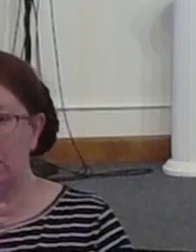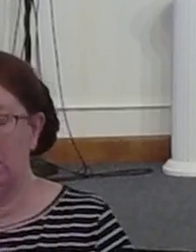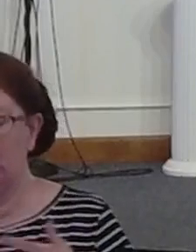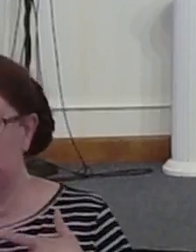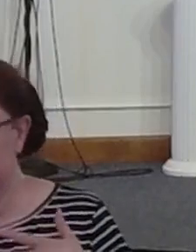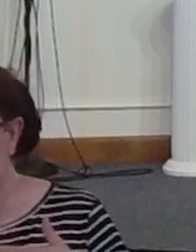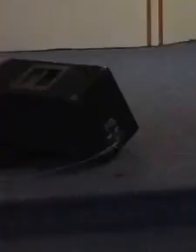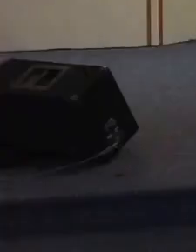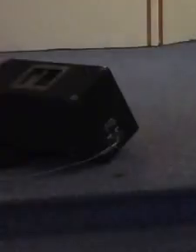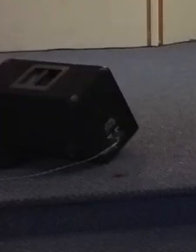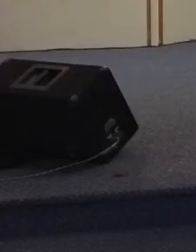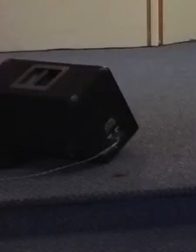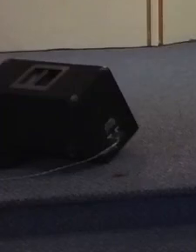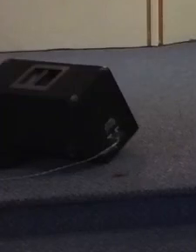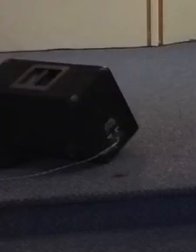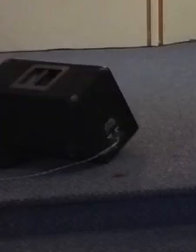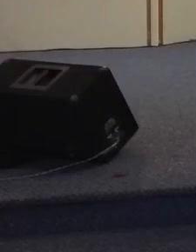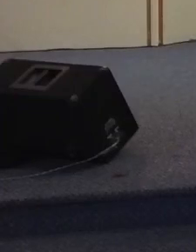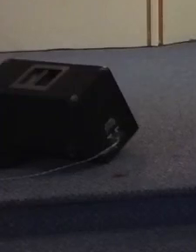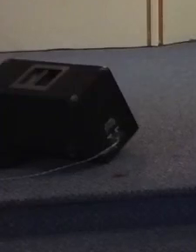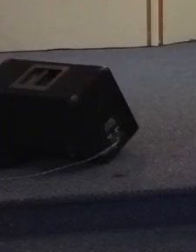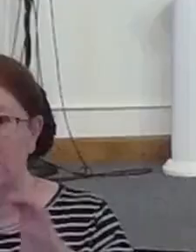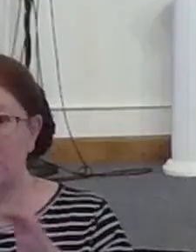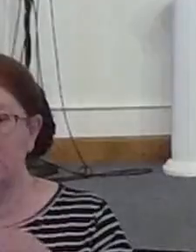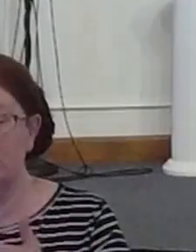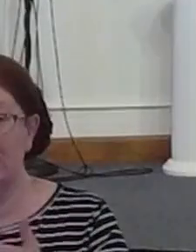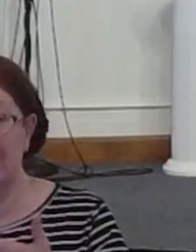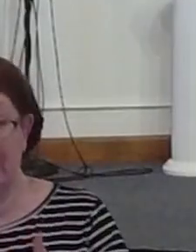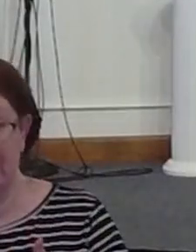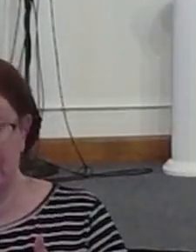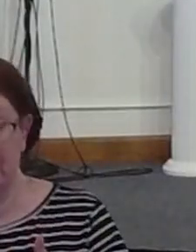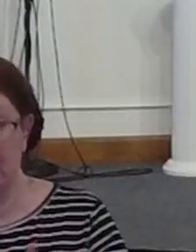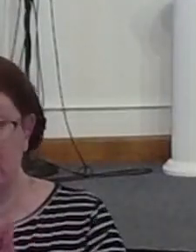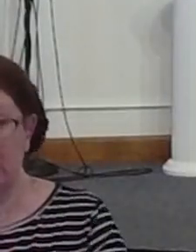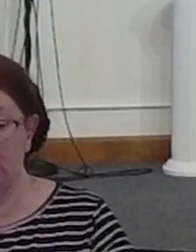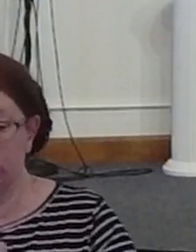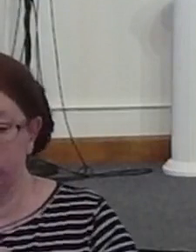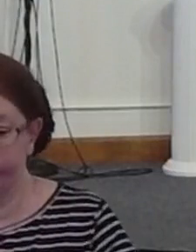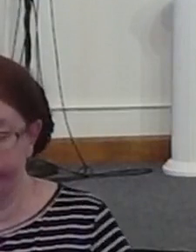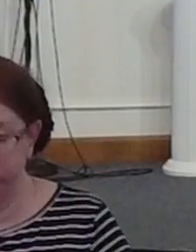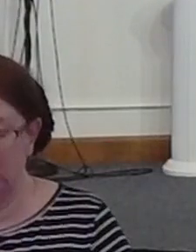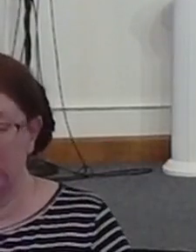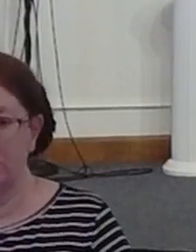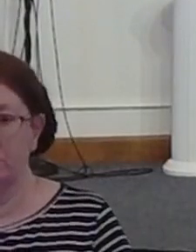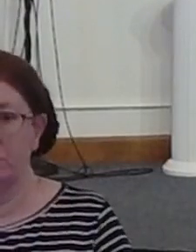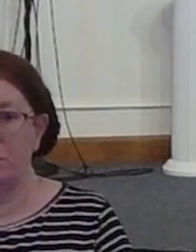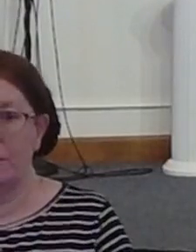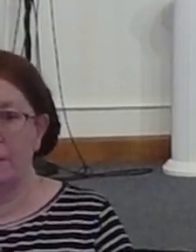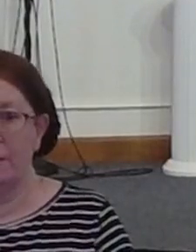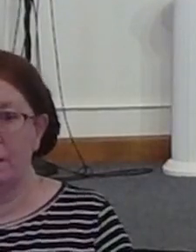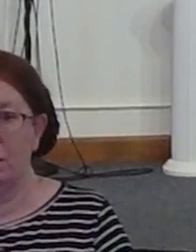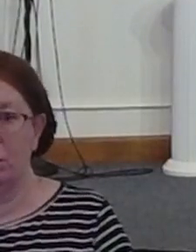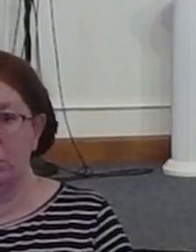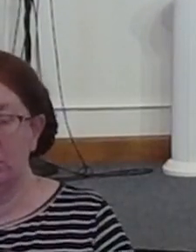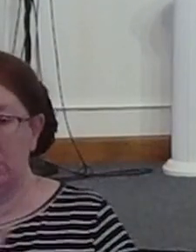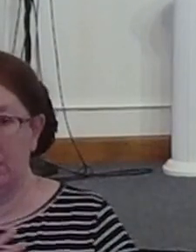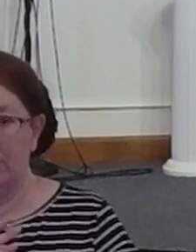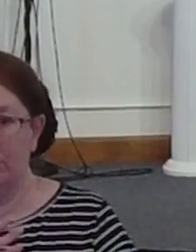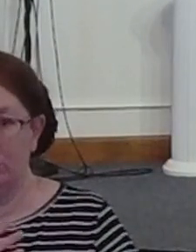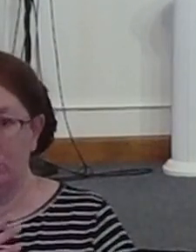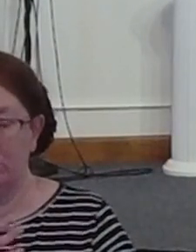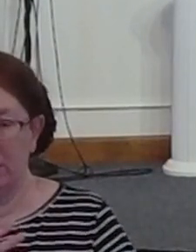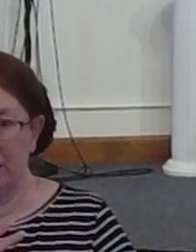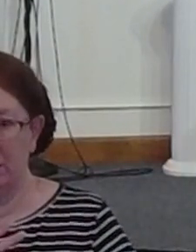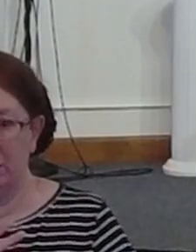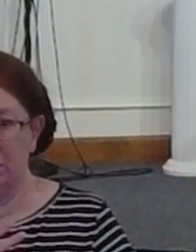y nosotros corremos y nos preocupamos y nos asustamos. Hacemos todo tipo de cosas y nosotros nos caemos en